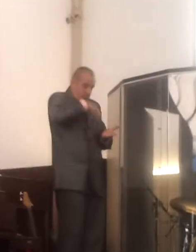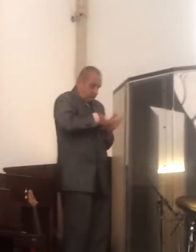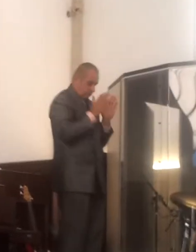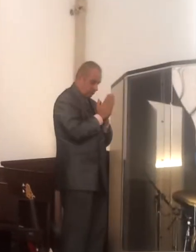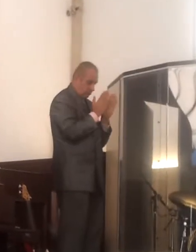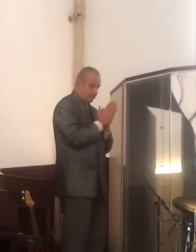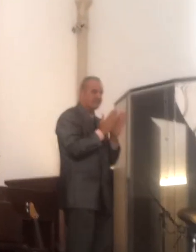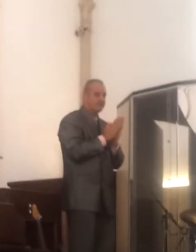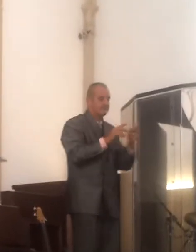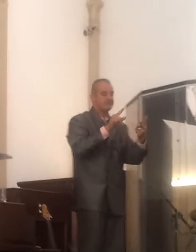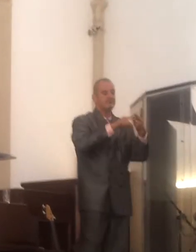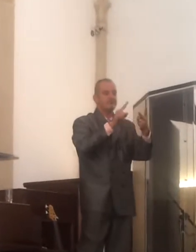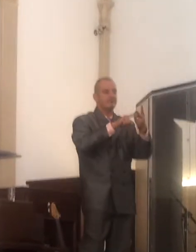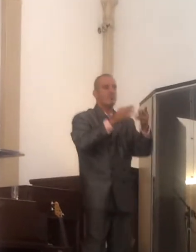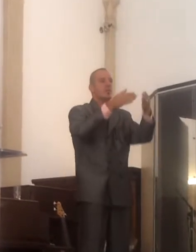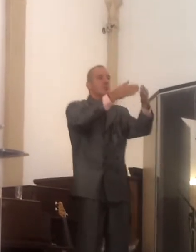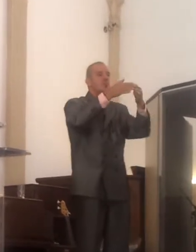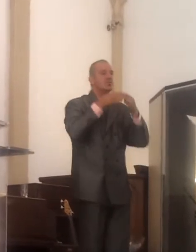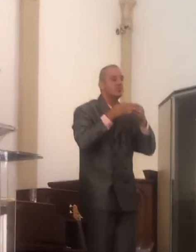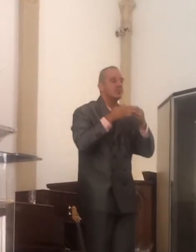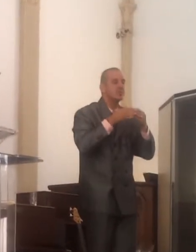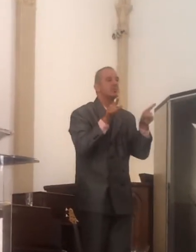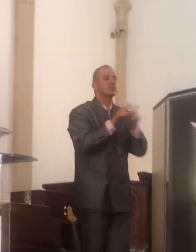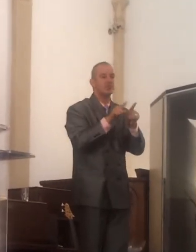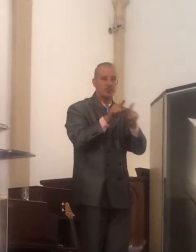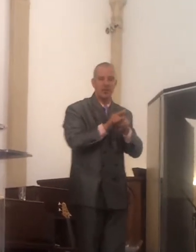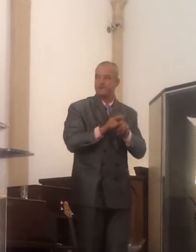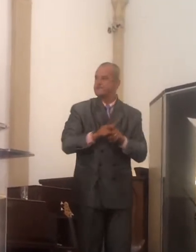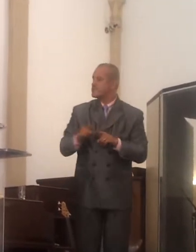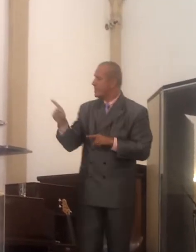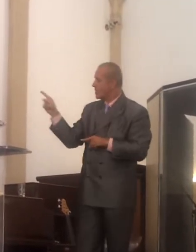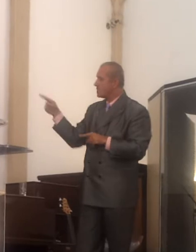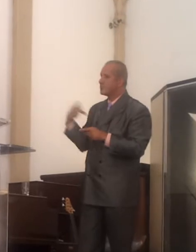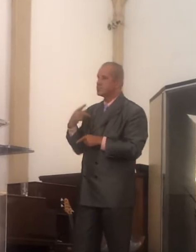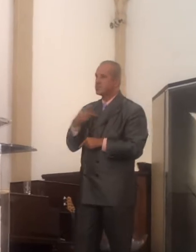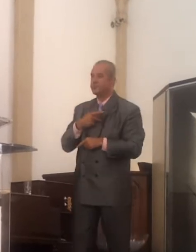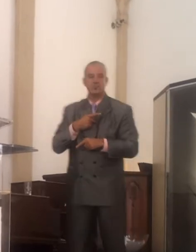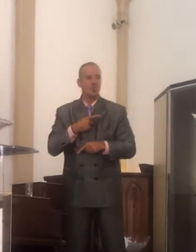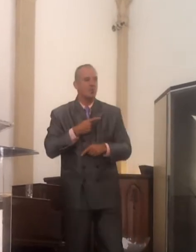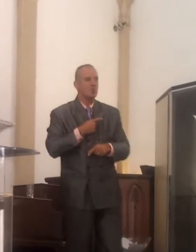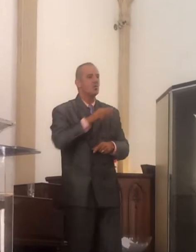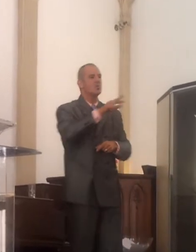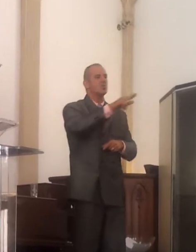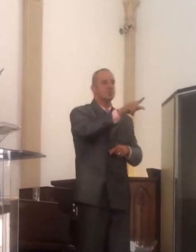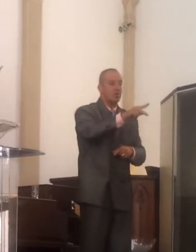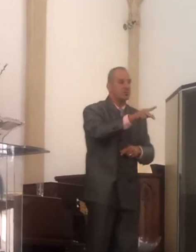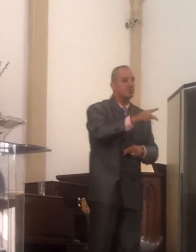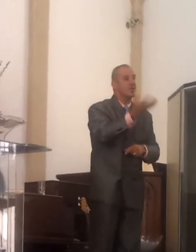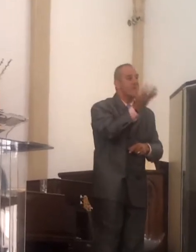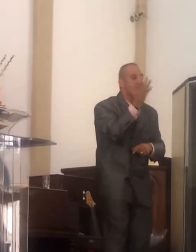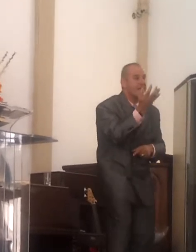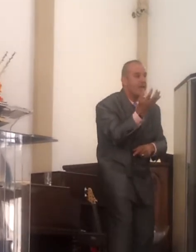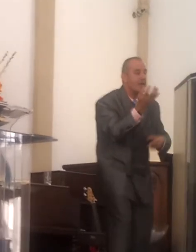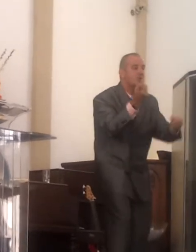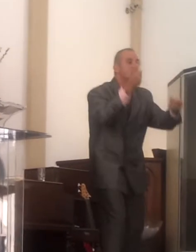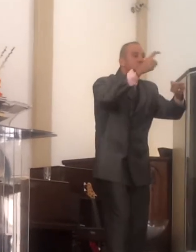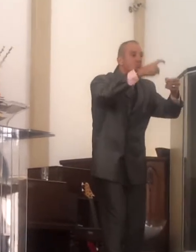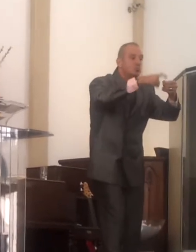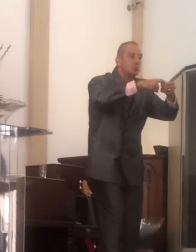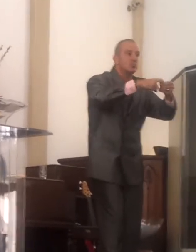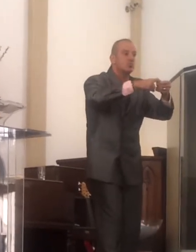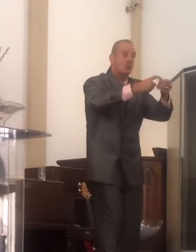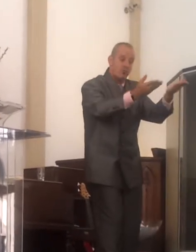pedimos também, irmãos, indicação, pastores, daqueles irmãos que estiverem qualificados para poder integrar o quadro dos